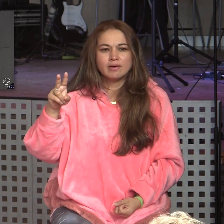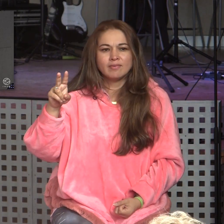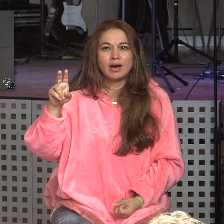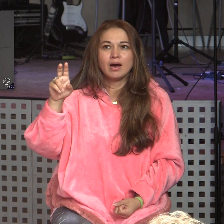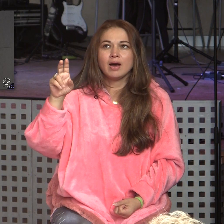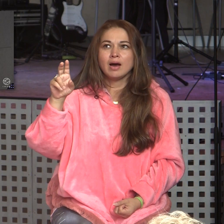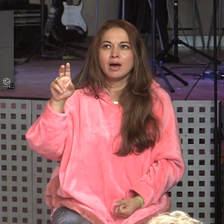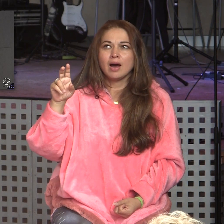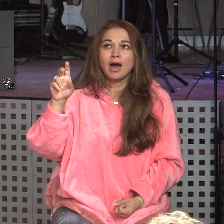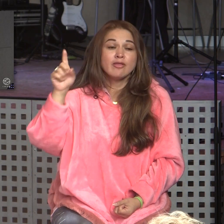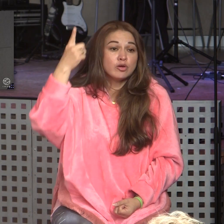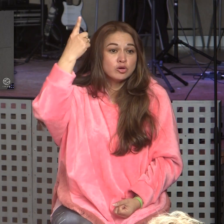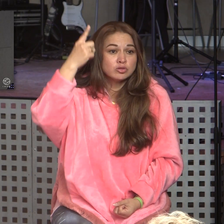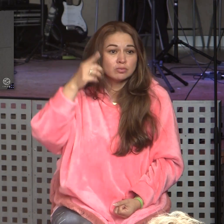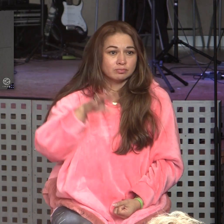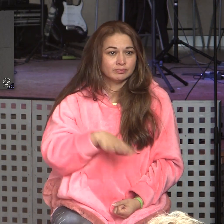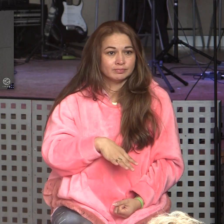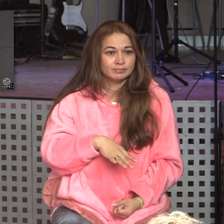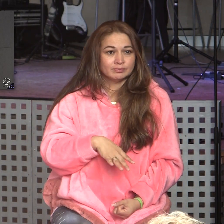Eso no es posible.